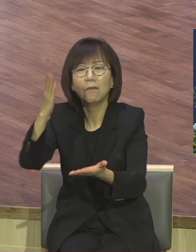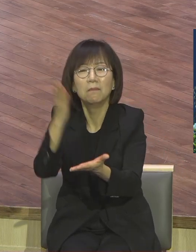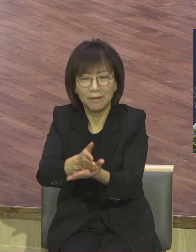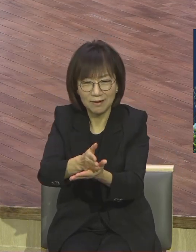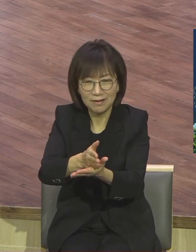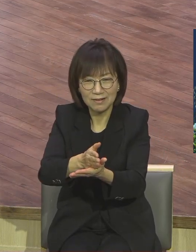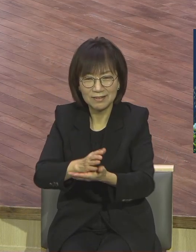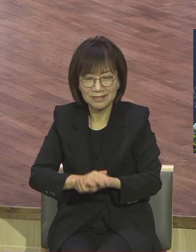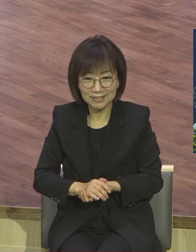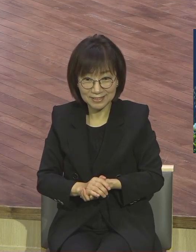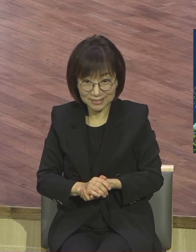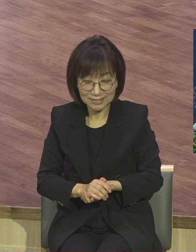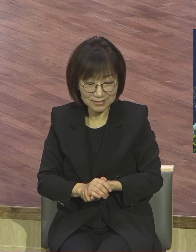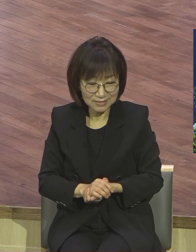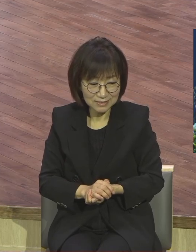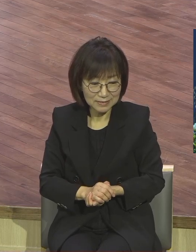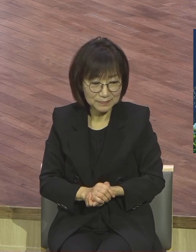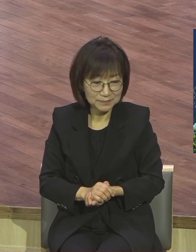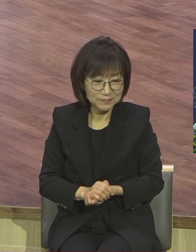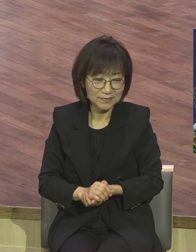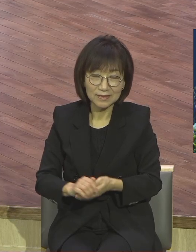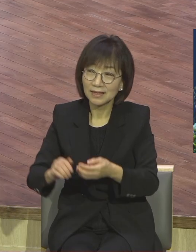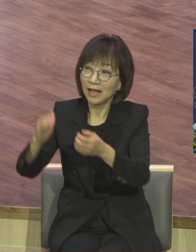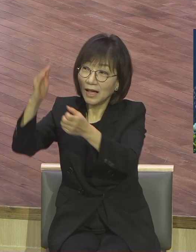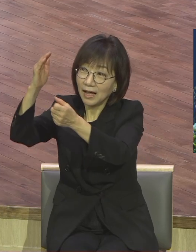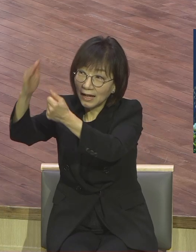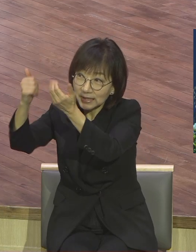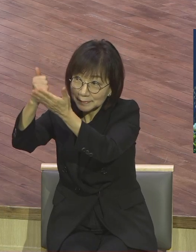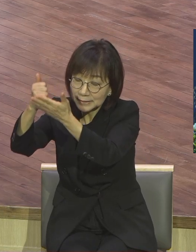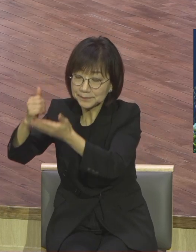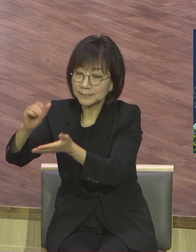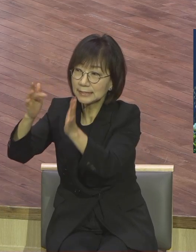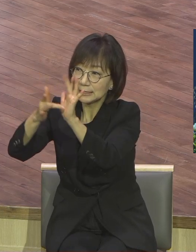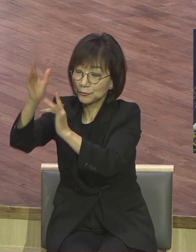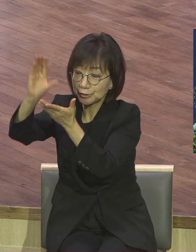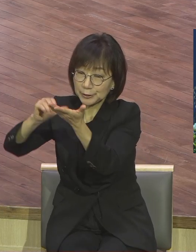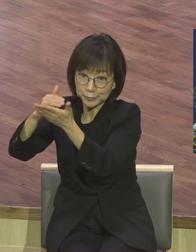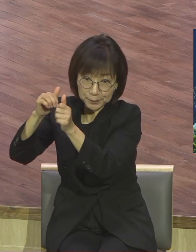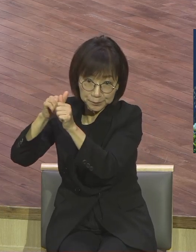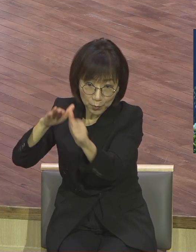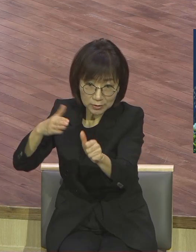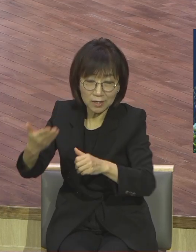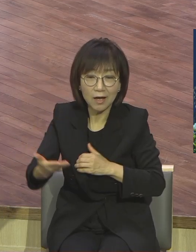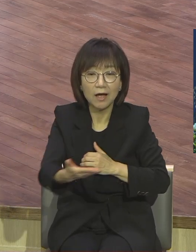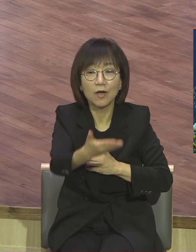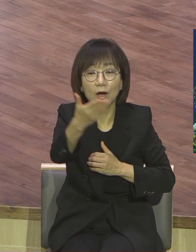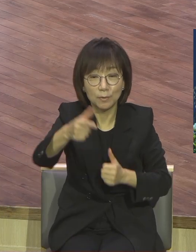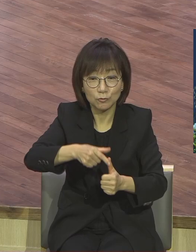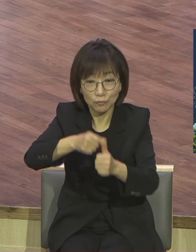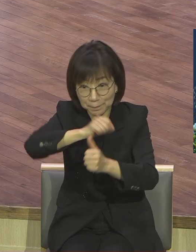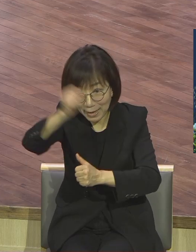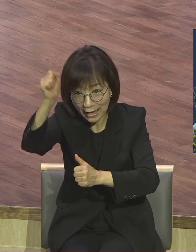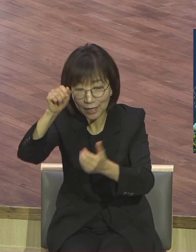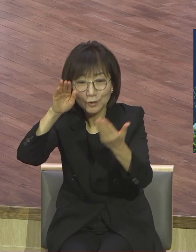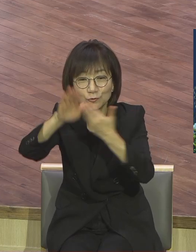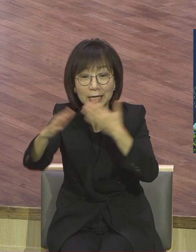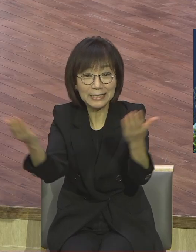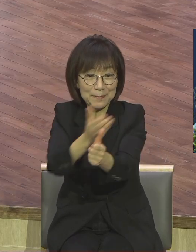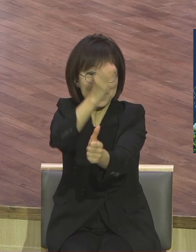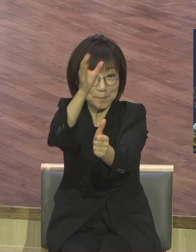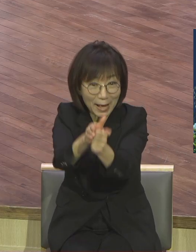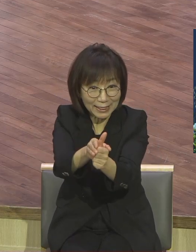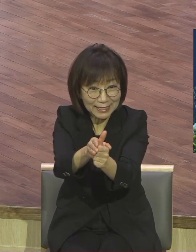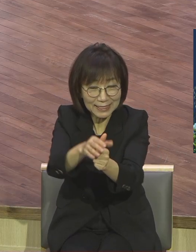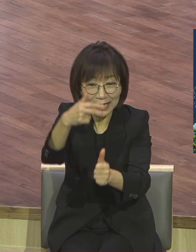내가 말씀드리잖아요. 하나님이 그리스도를 통해서 내게 주신 이 직분은 축복의 통로라고. 인생 해답이